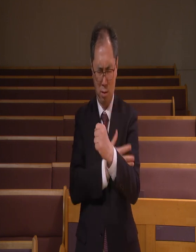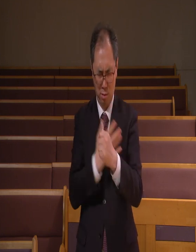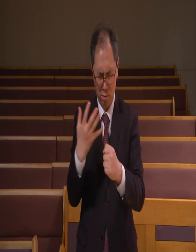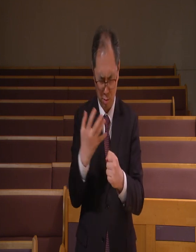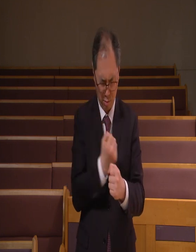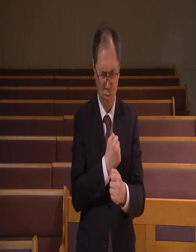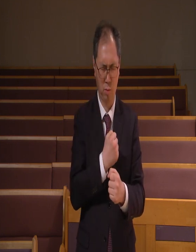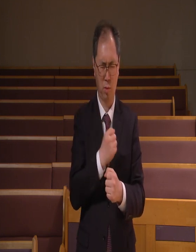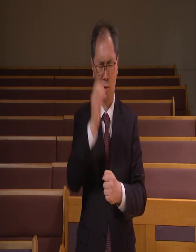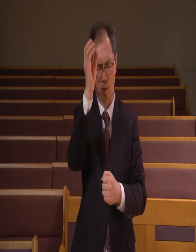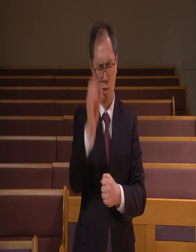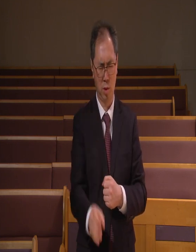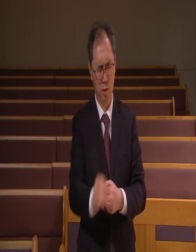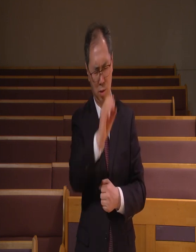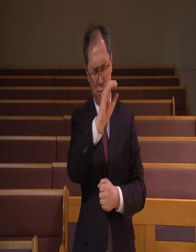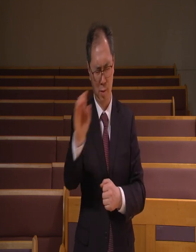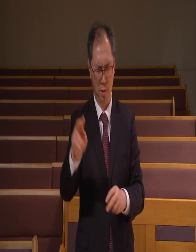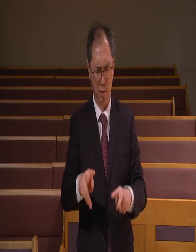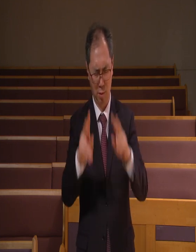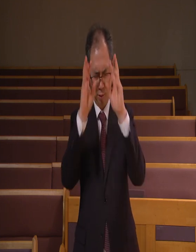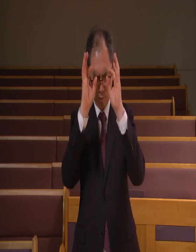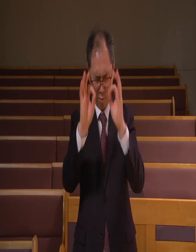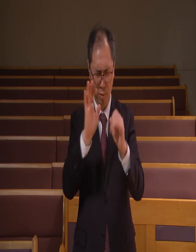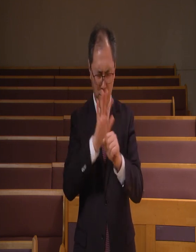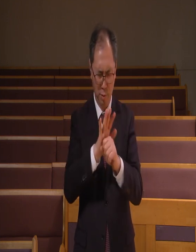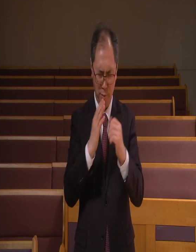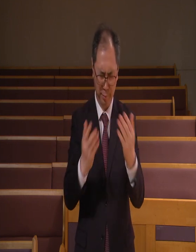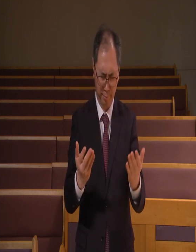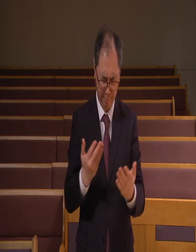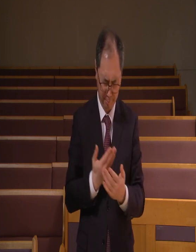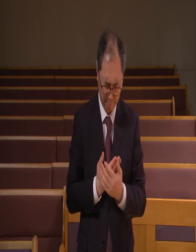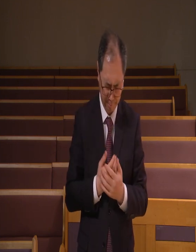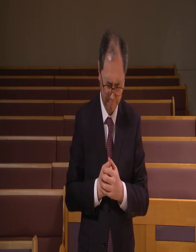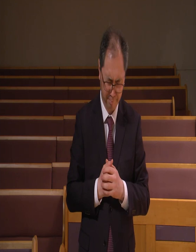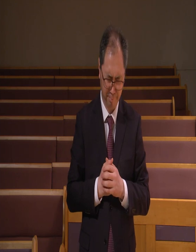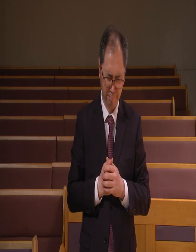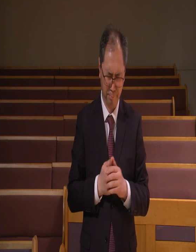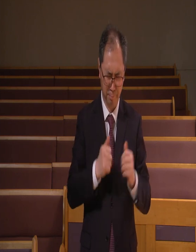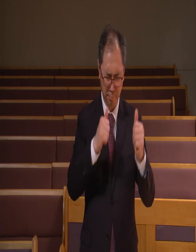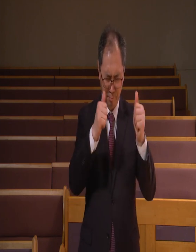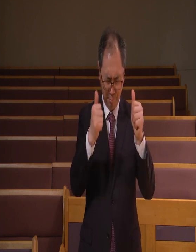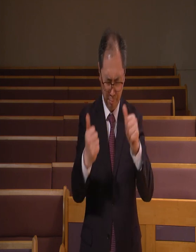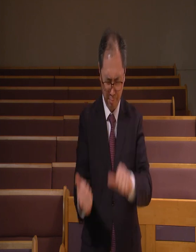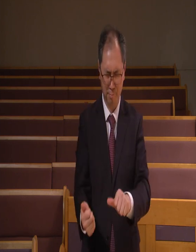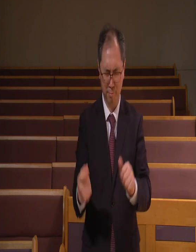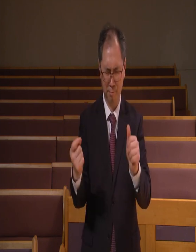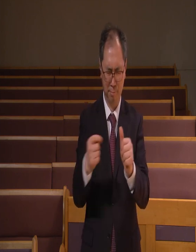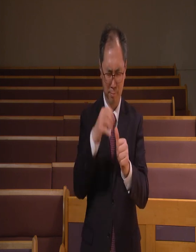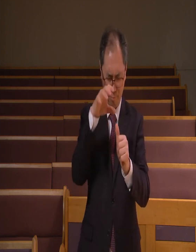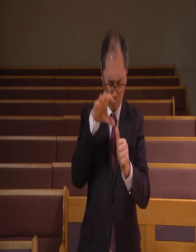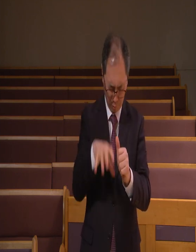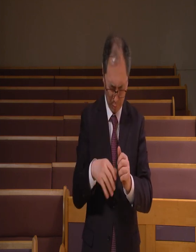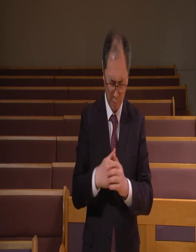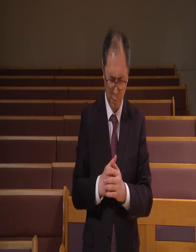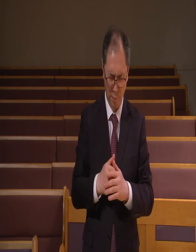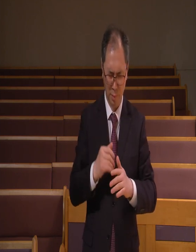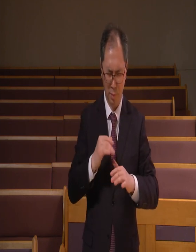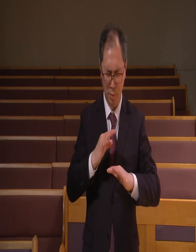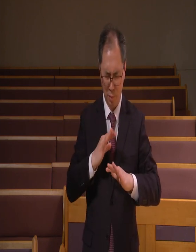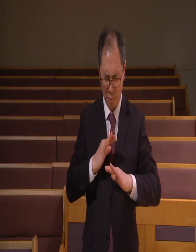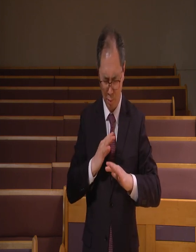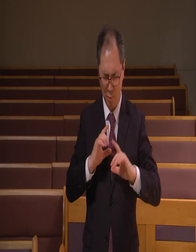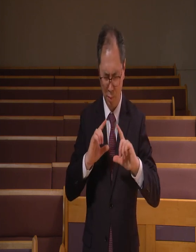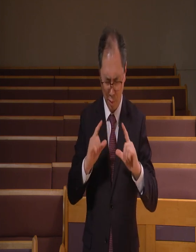같이 십자가 가까이 있어서 주님 때로는 울지언정 때로는 가슴을 치며